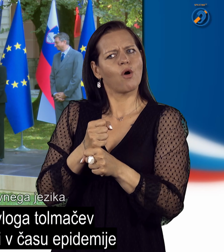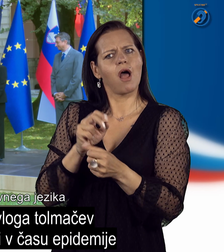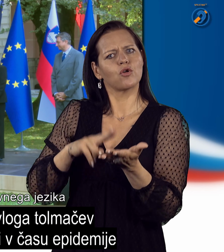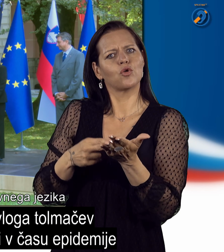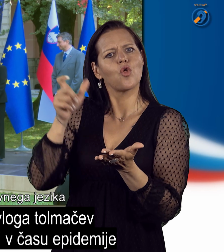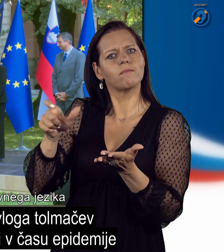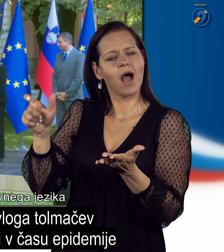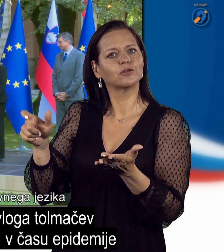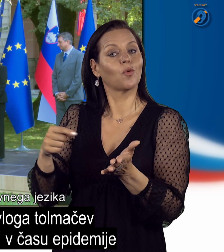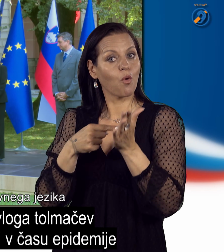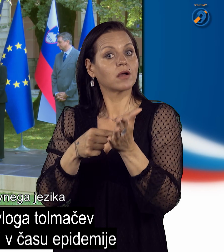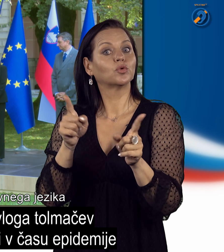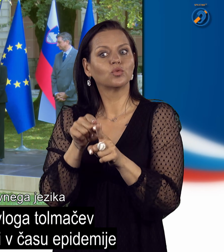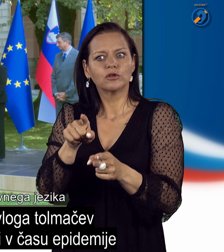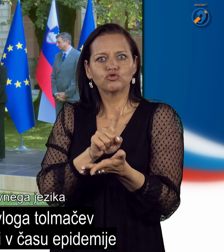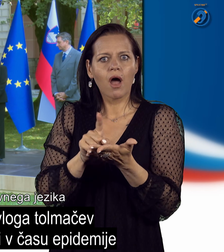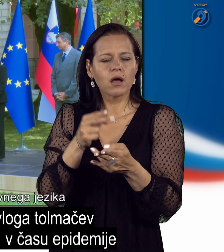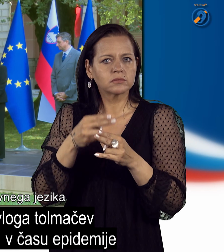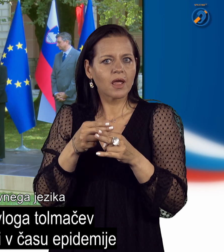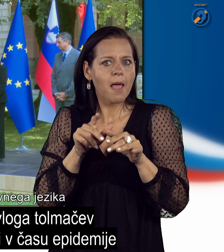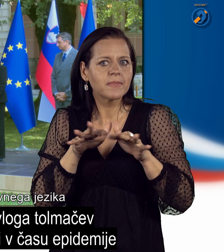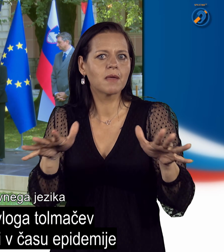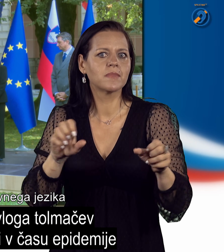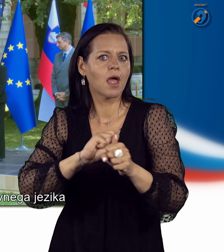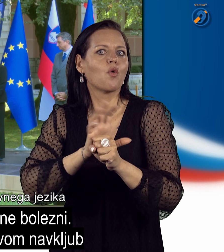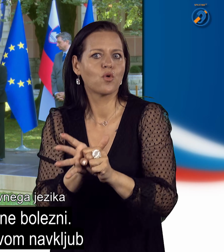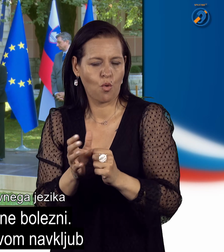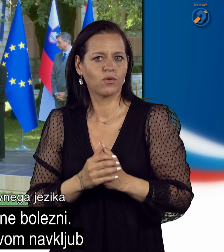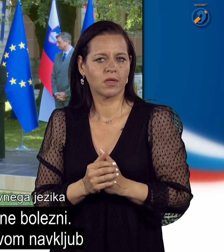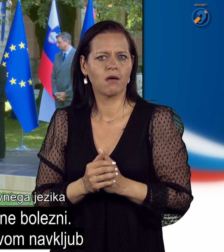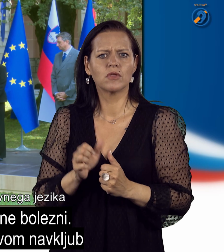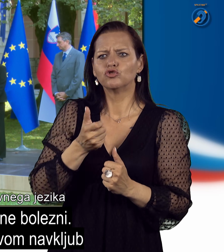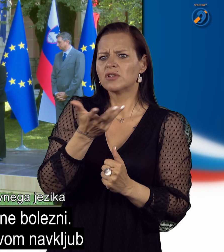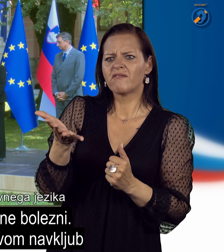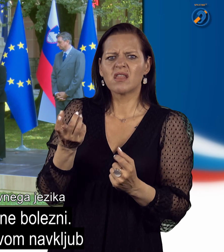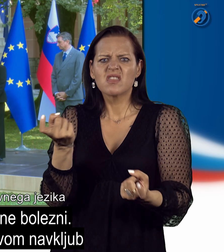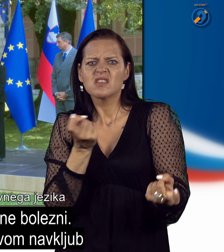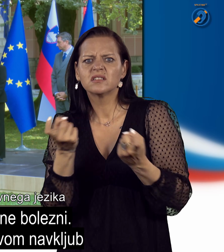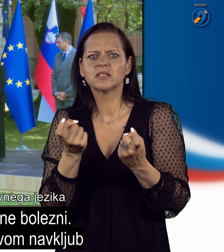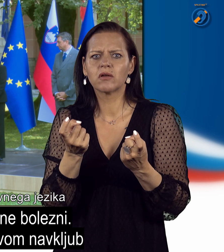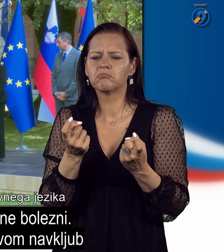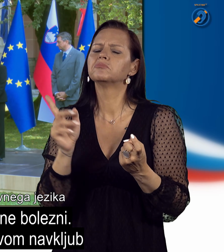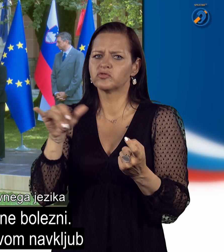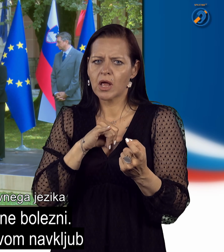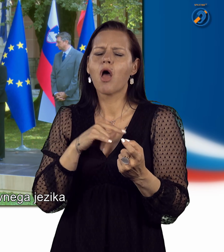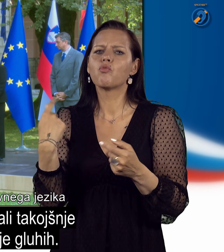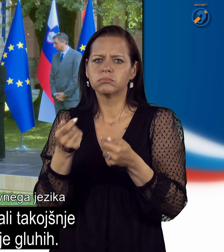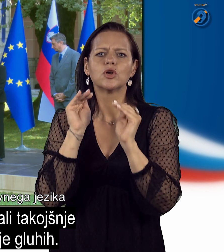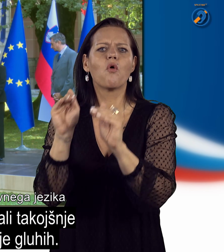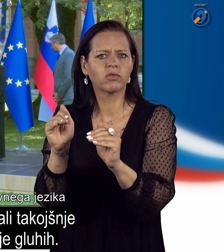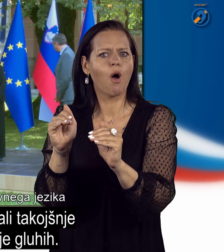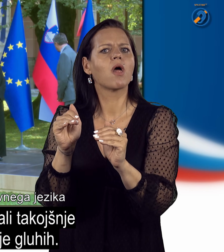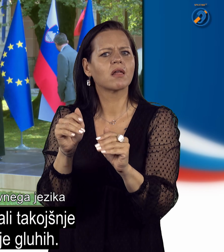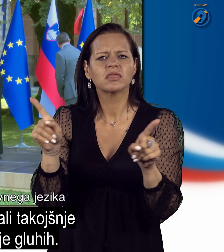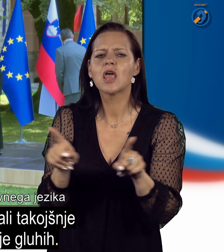Nepogrešljiva vloga tolmačev se je pokazala tudi v času epidemije koronavirusne bolezni. Številnim izzivom navkljub so